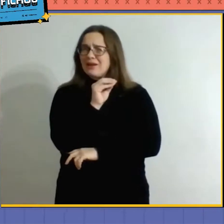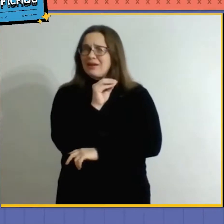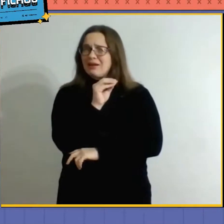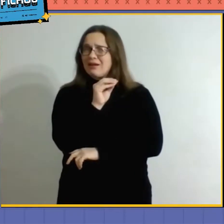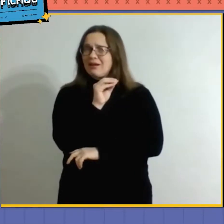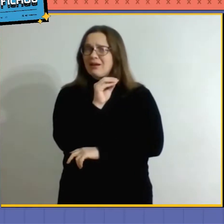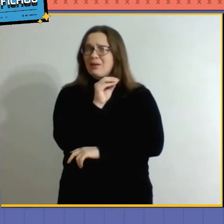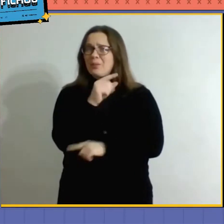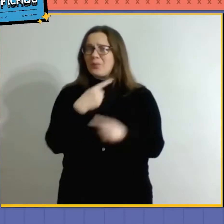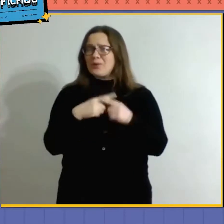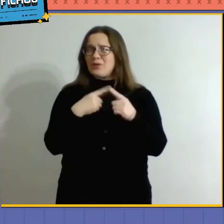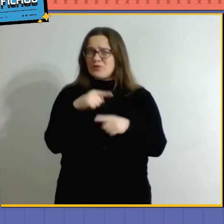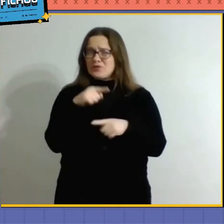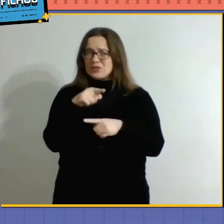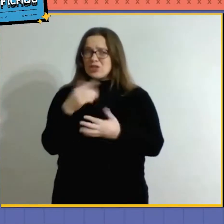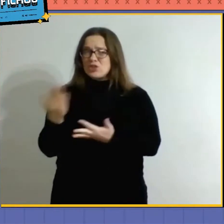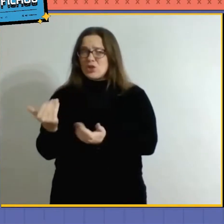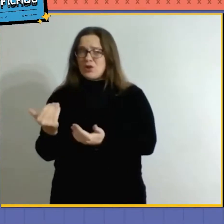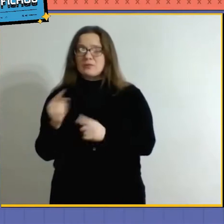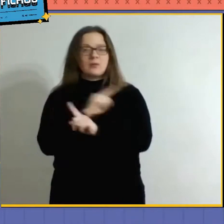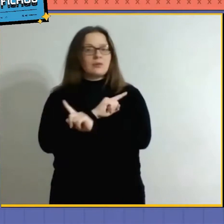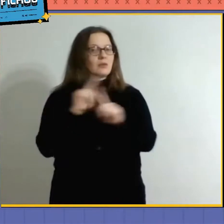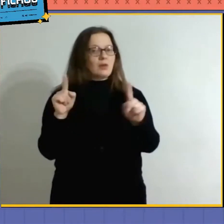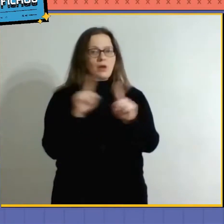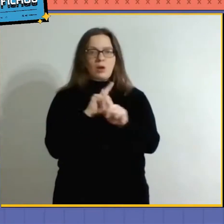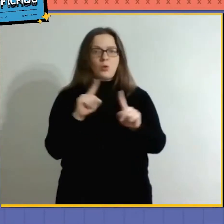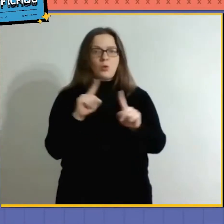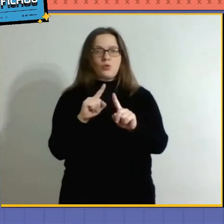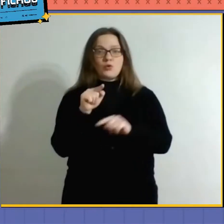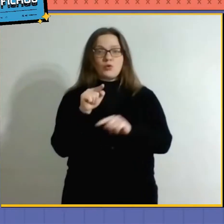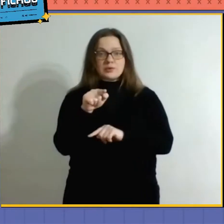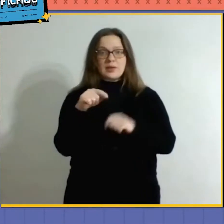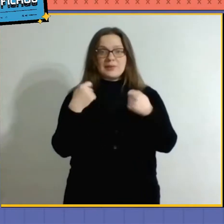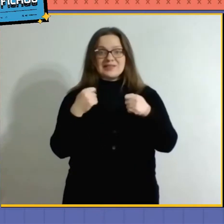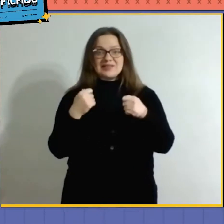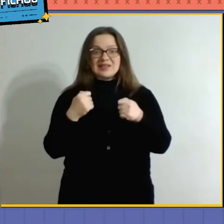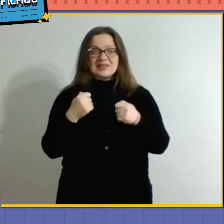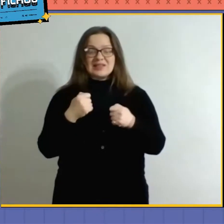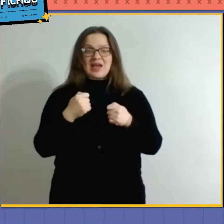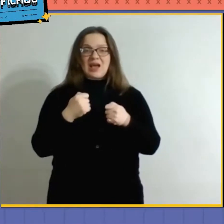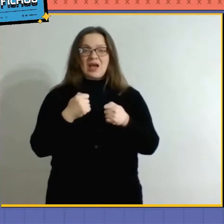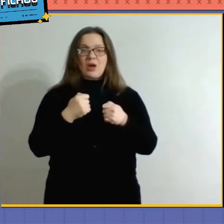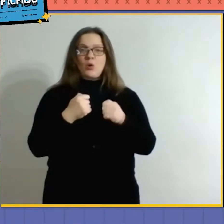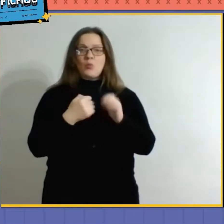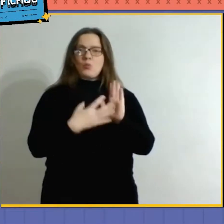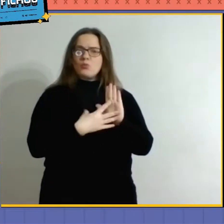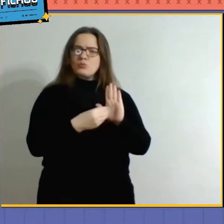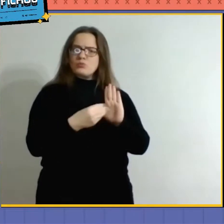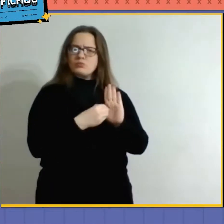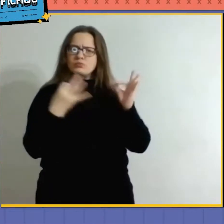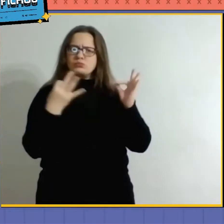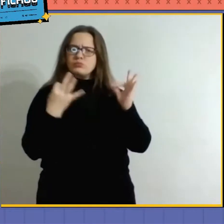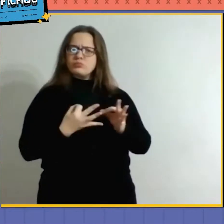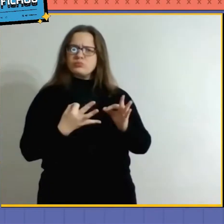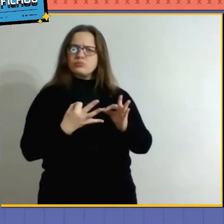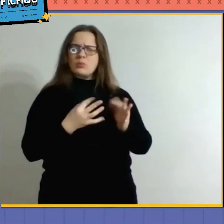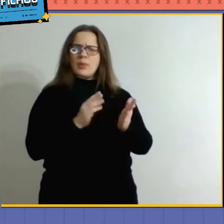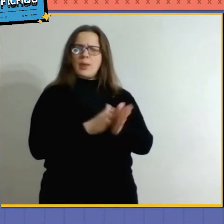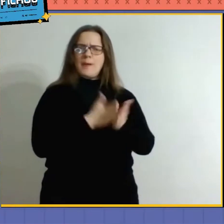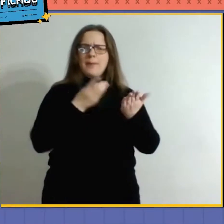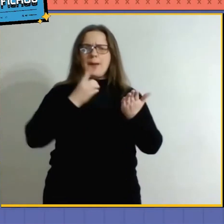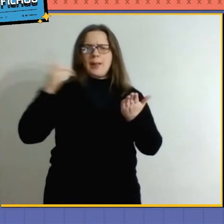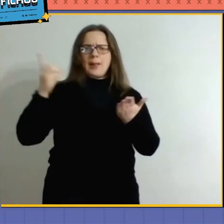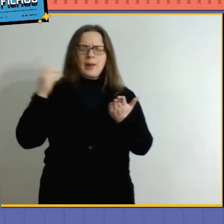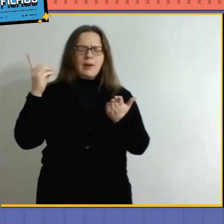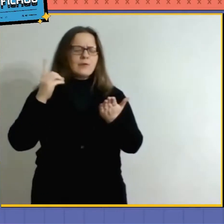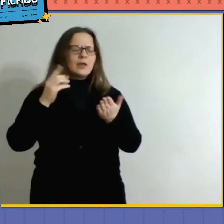jovem pelo contrário seja um exemplo para os fiéis na palavra da conduta no amor na fé